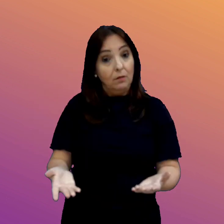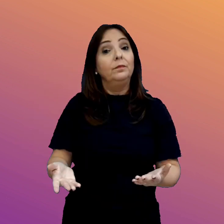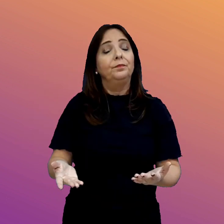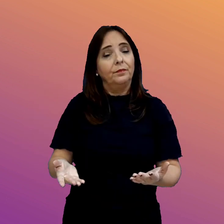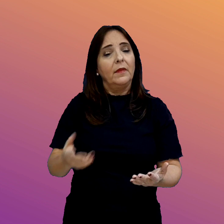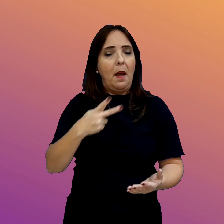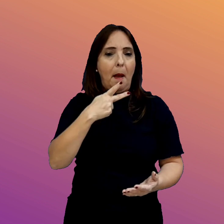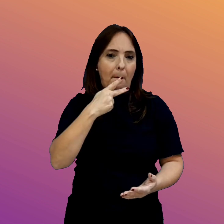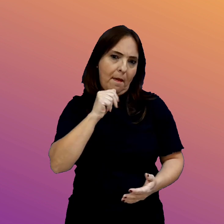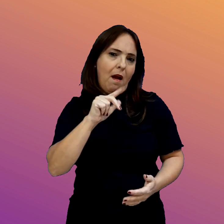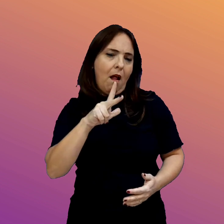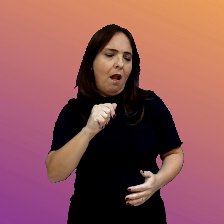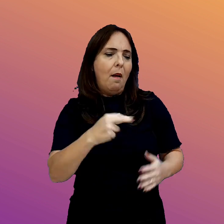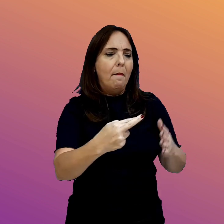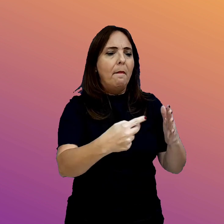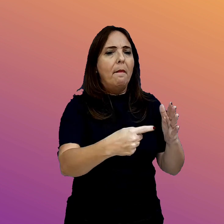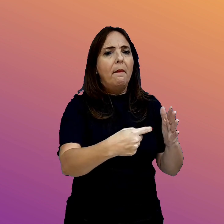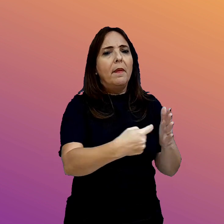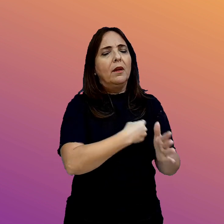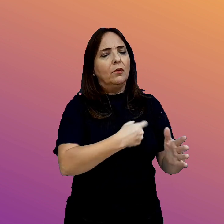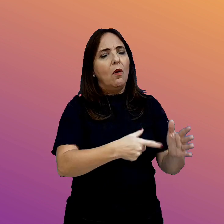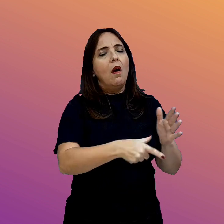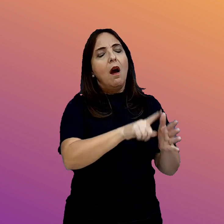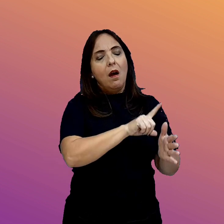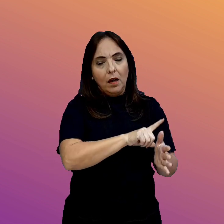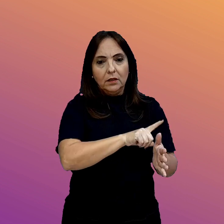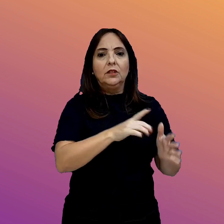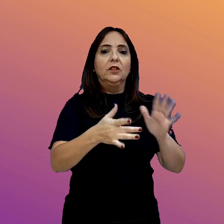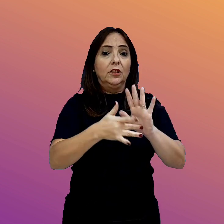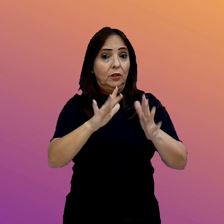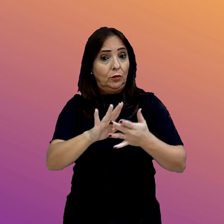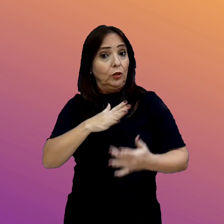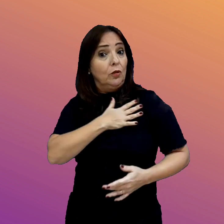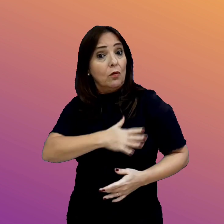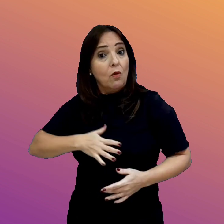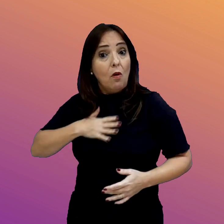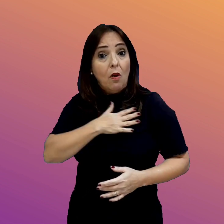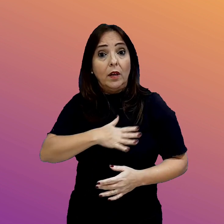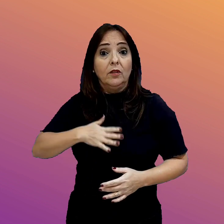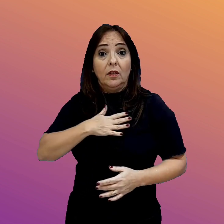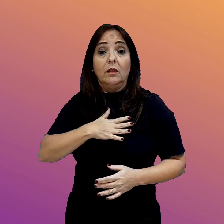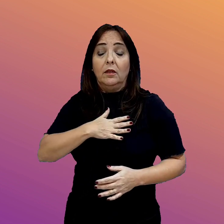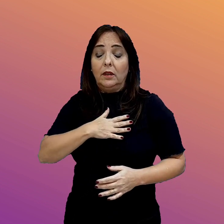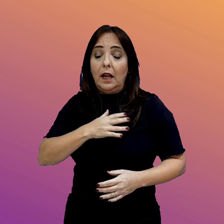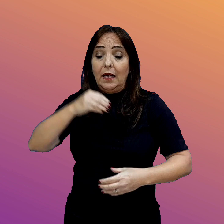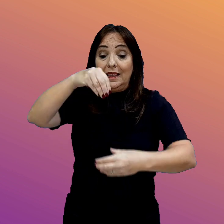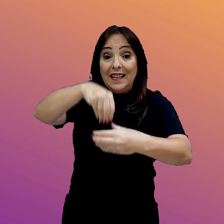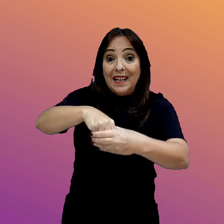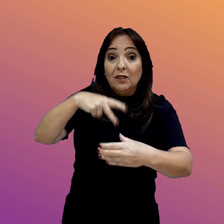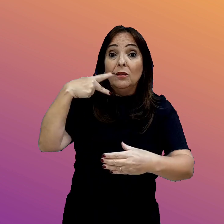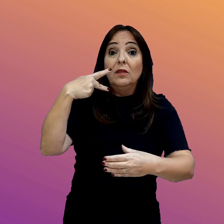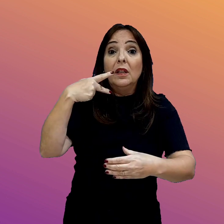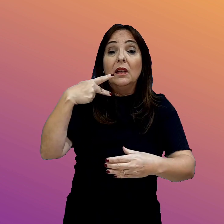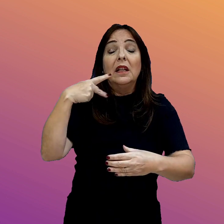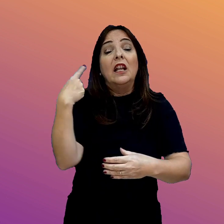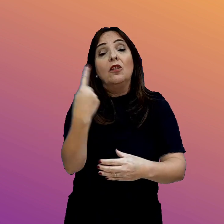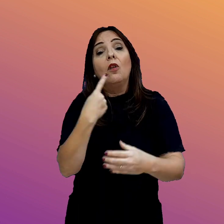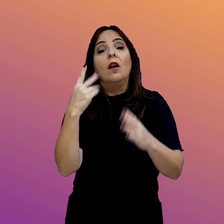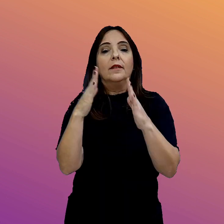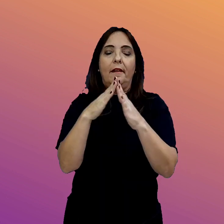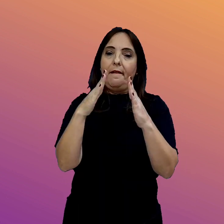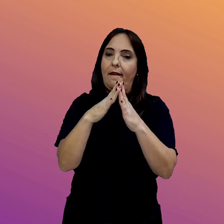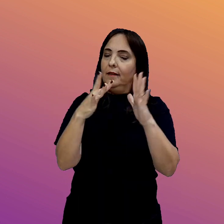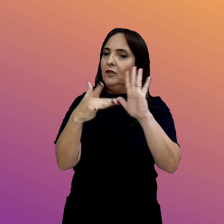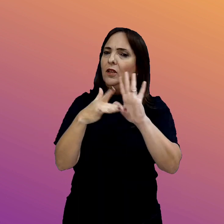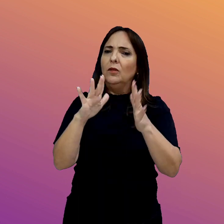nossa casa. Né? Em espírito, ele está na nossa casa, ele tem prazer de estar conosco. E ele não pode ser uma figura distante,